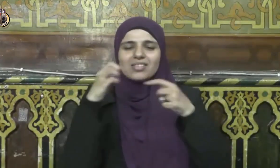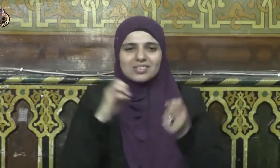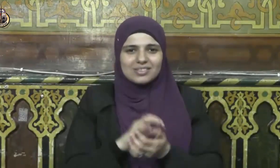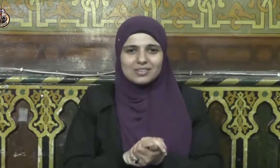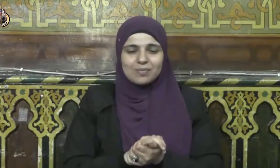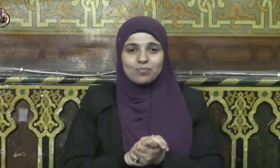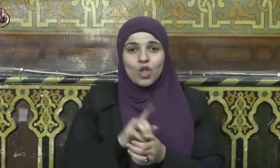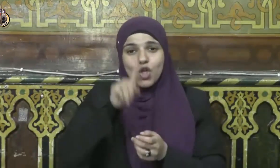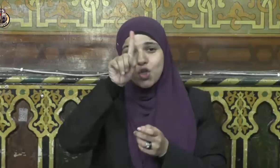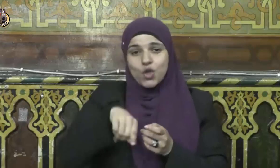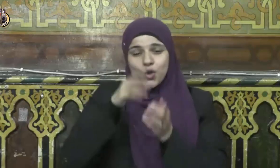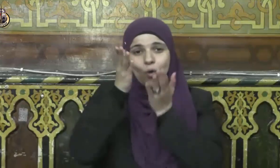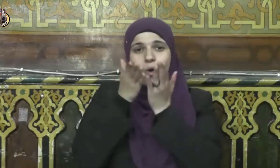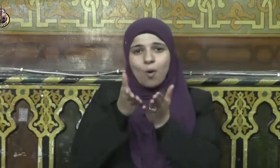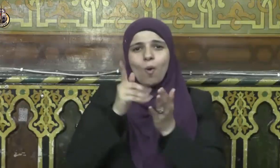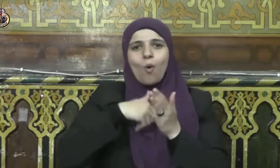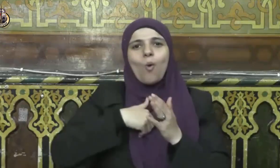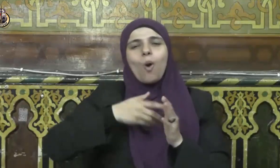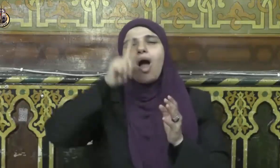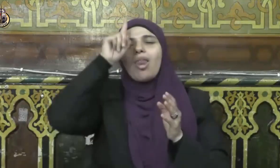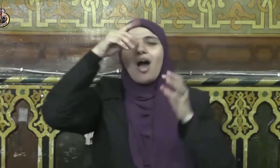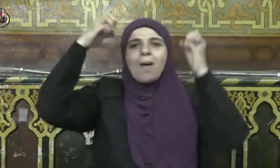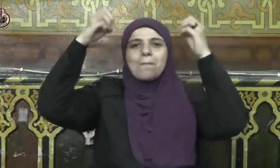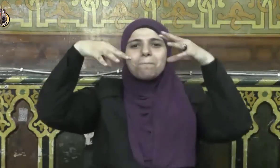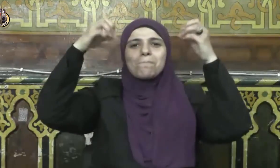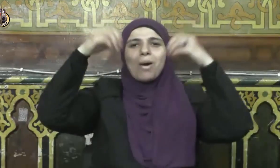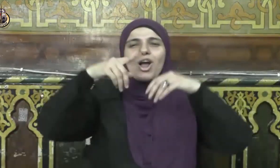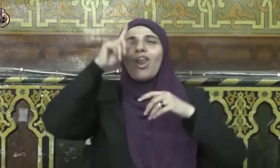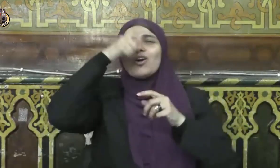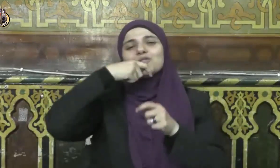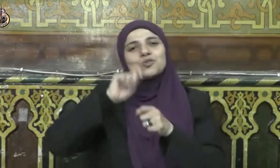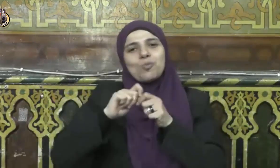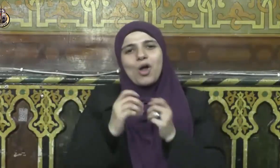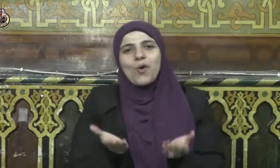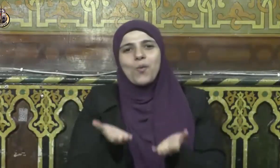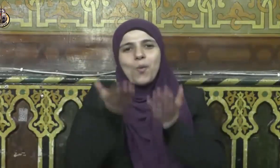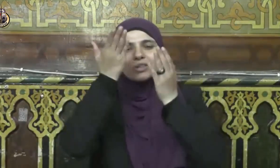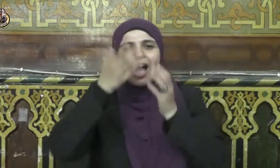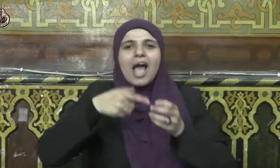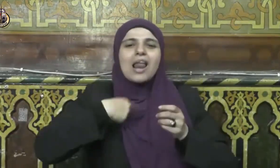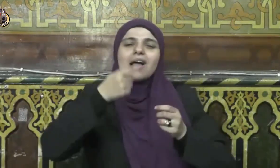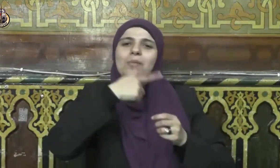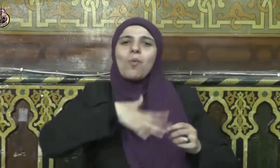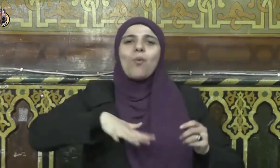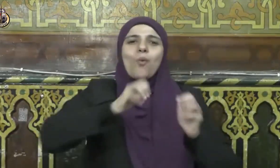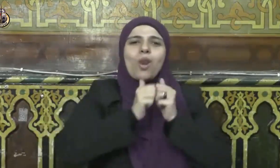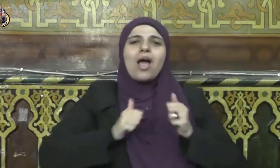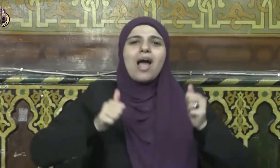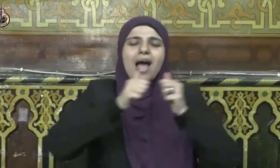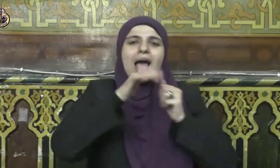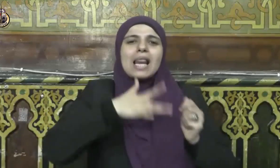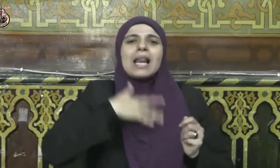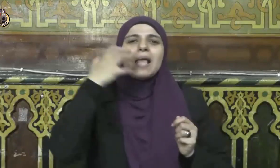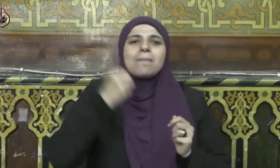العيوب، اليوم الذي يباهي فيه ربنا سبحانه بأهل الإيمان